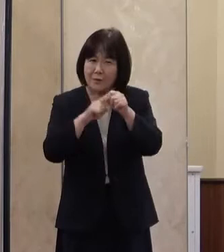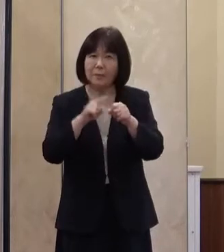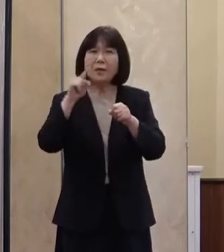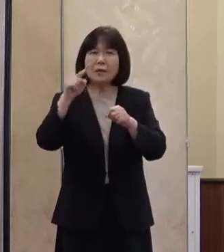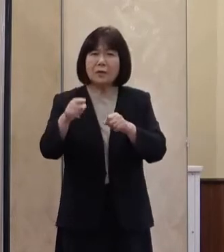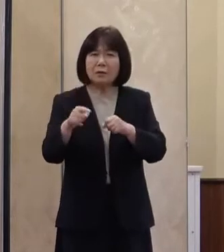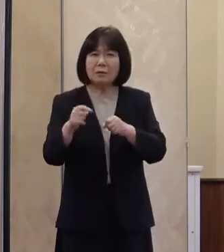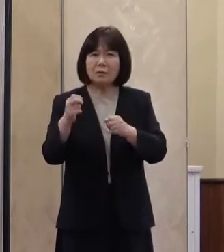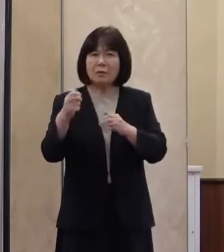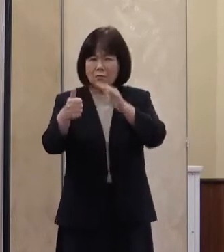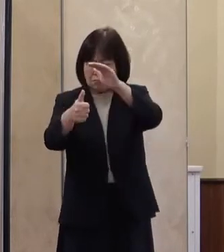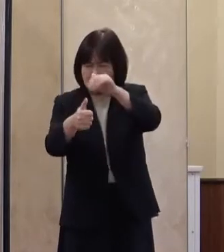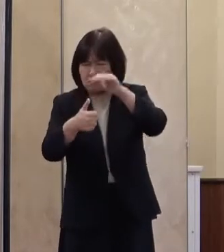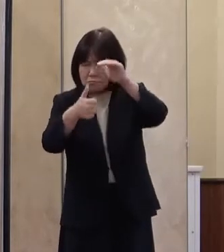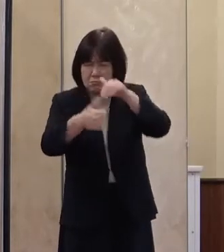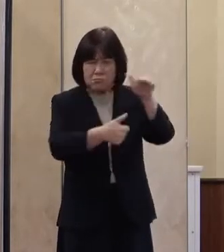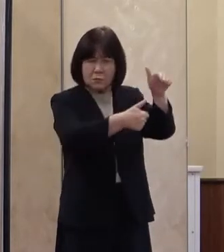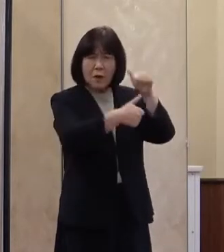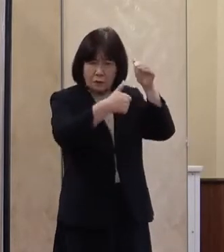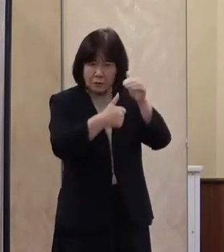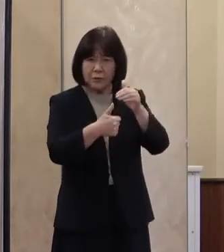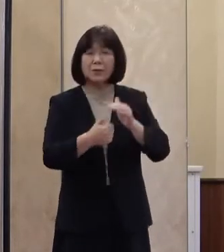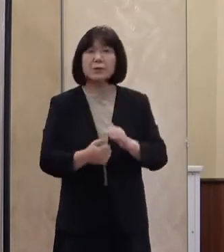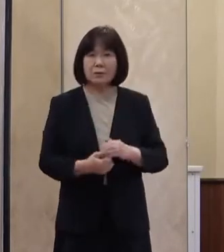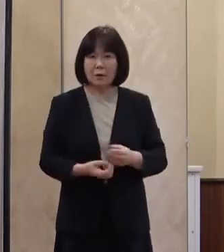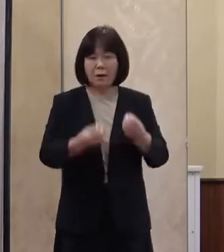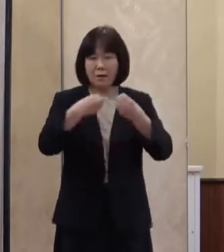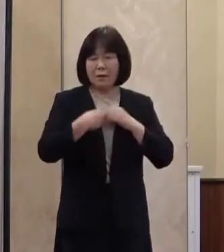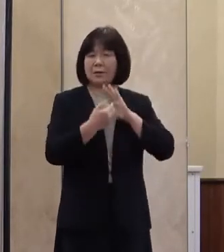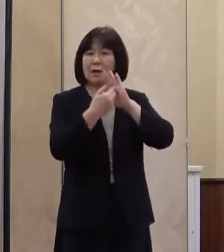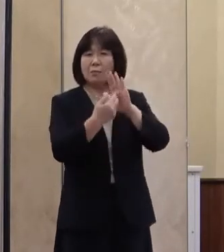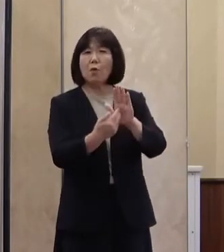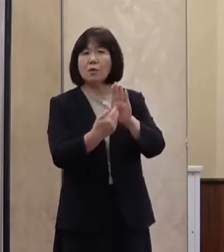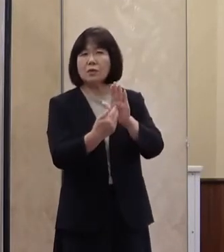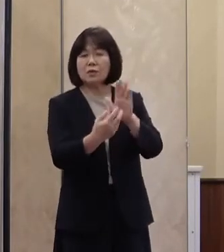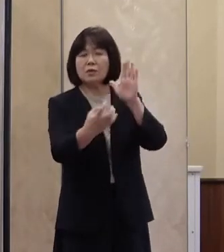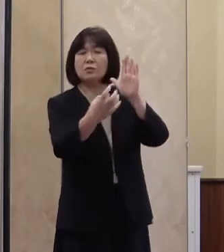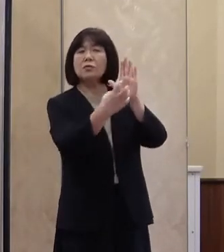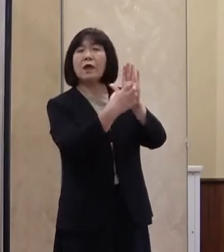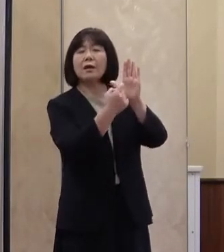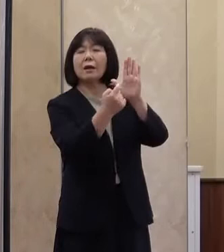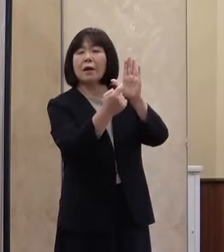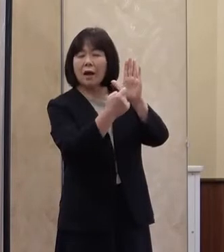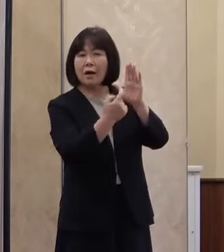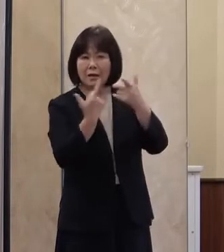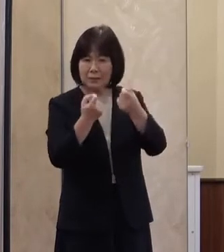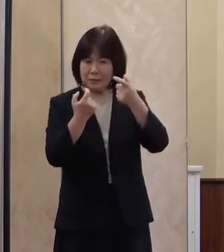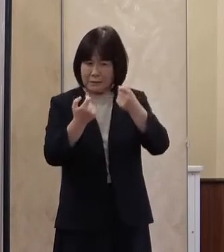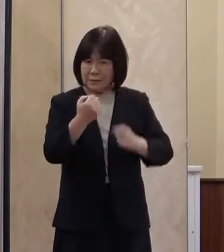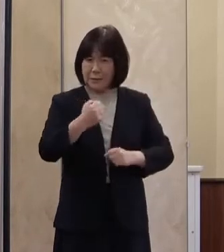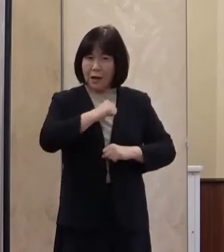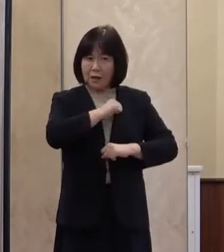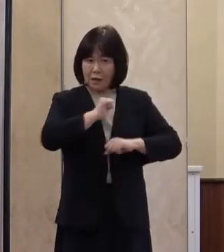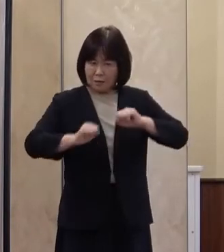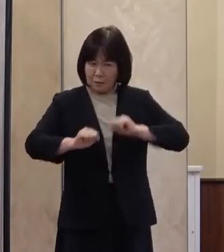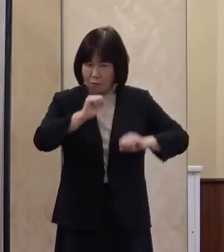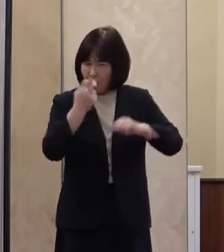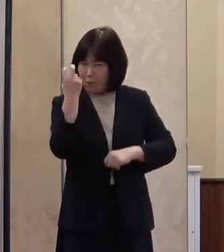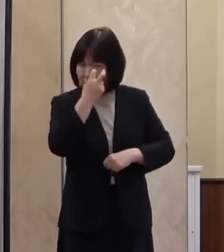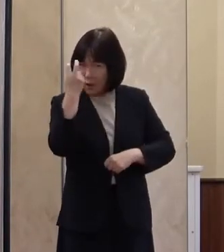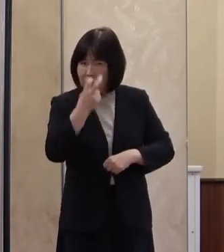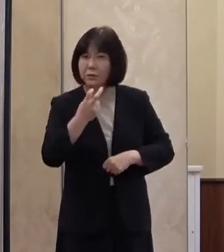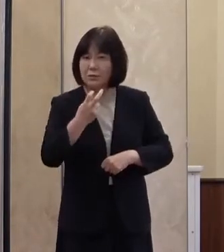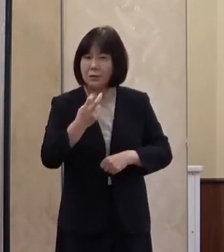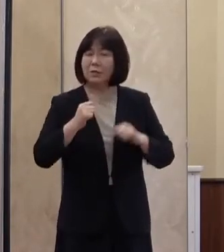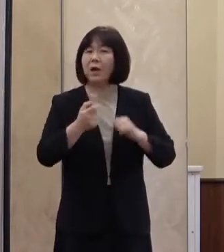引きであったり感染防止宣言ステッカーに対するその実効性を担保する現地調査、そういったものをより強化をしていき